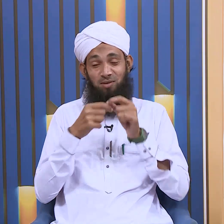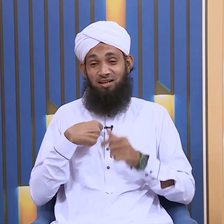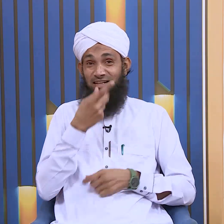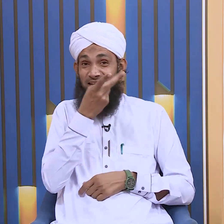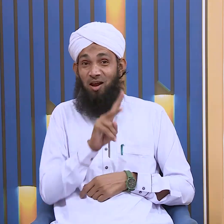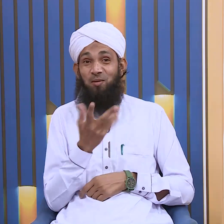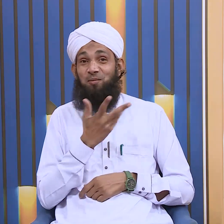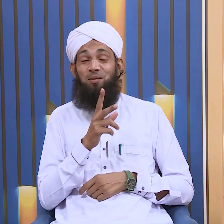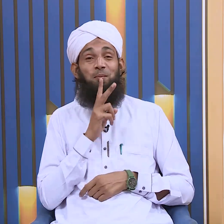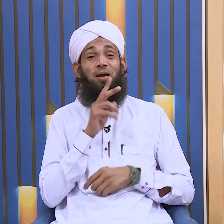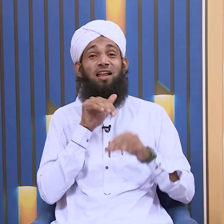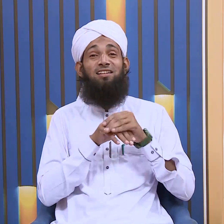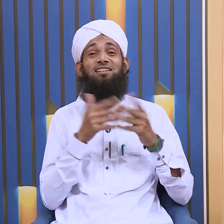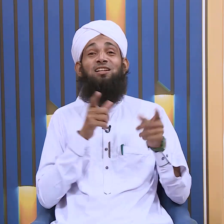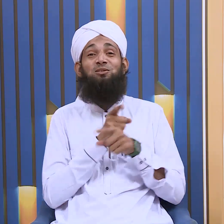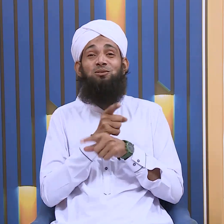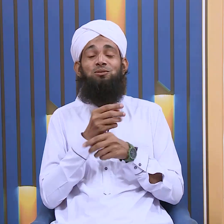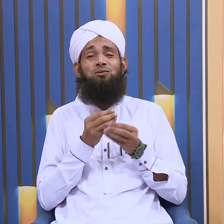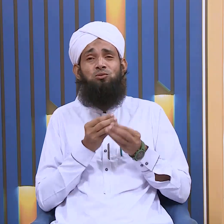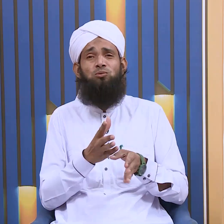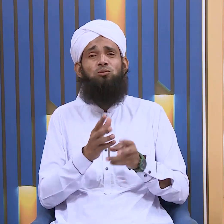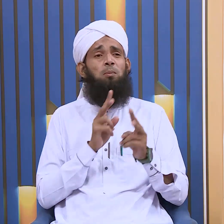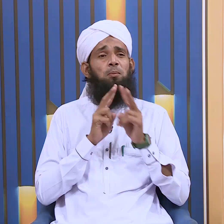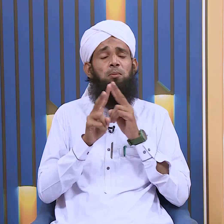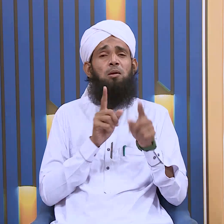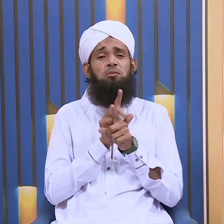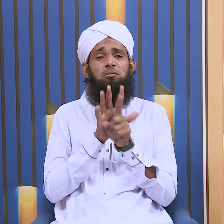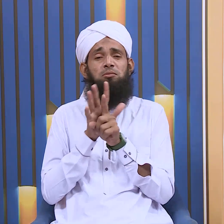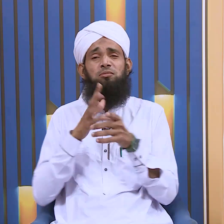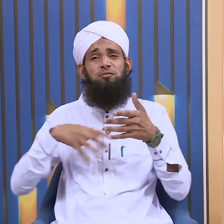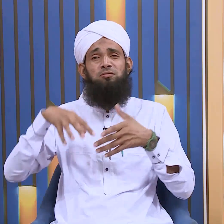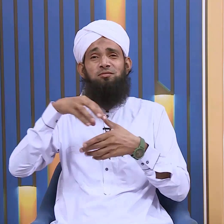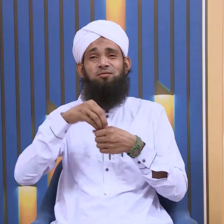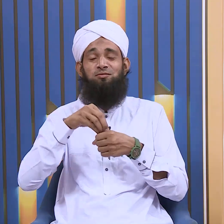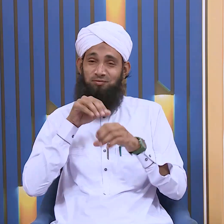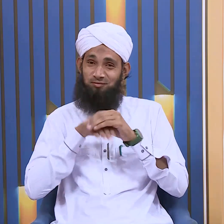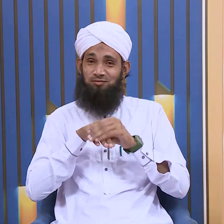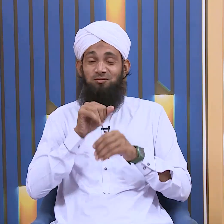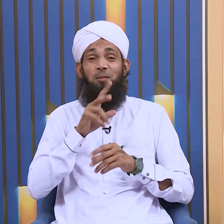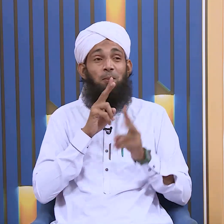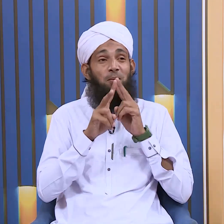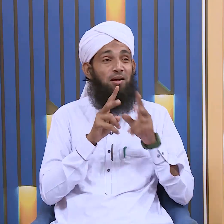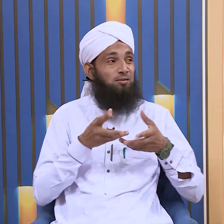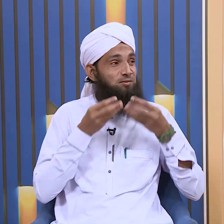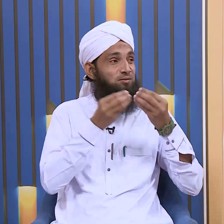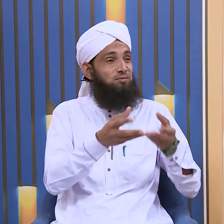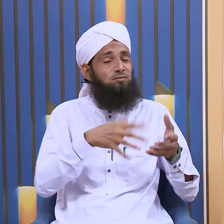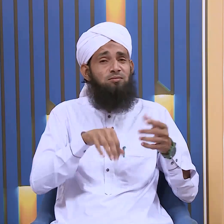آپ نے بات کیسے کرنی ہے، آپ نے کس طرح کسی کو سمجھانا ہے، کسی سے اپنی بات کس طرح سے کرنی ہے، کسی کو کس طرح